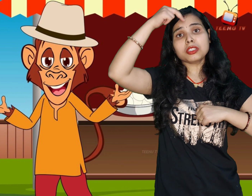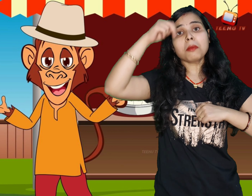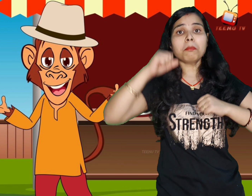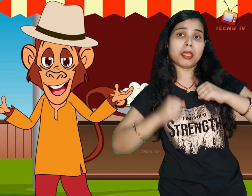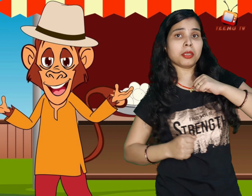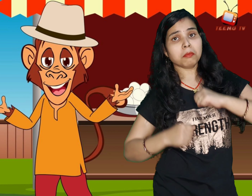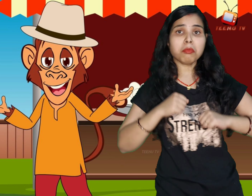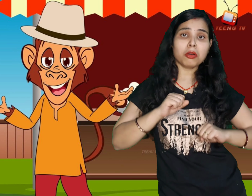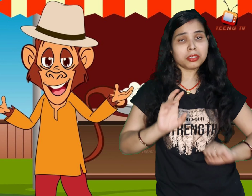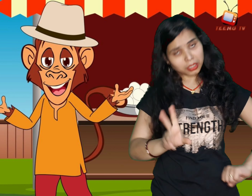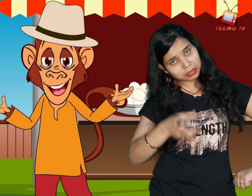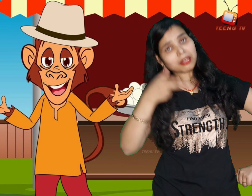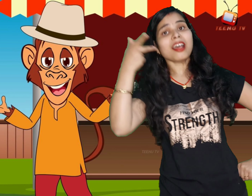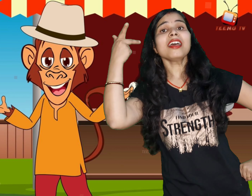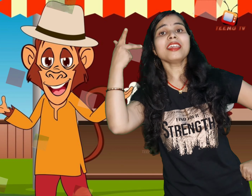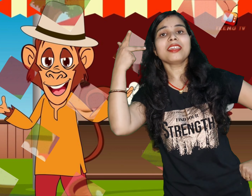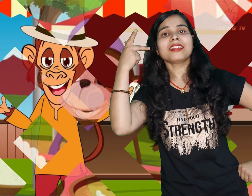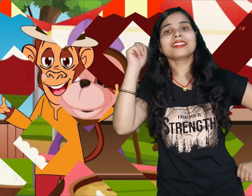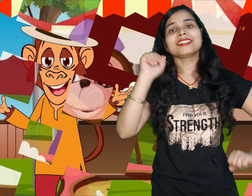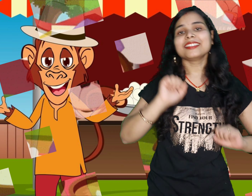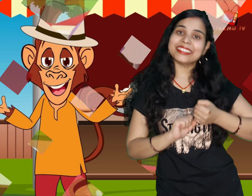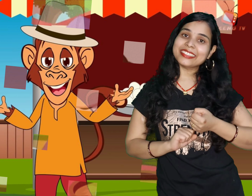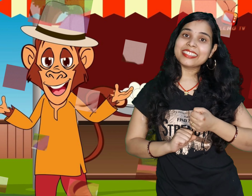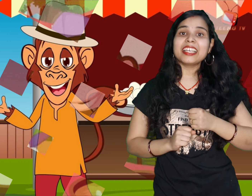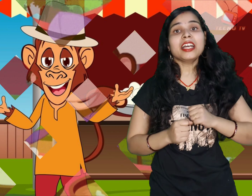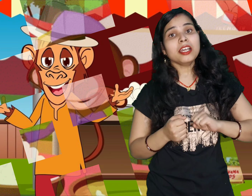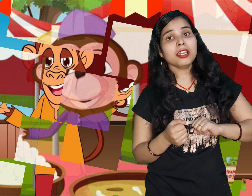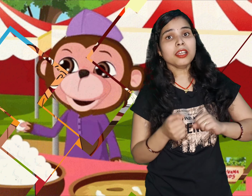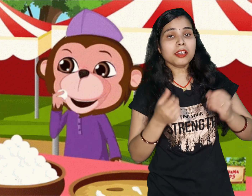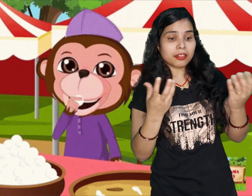टोपी जूता पहन बहुत इतराए।